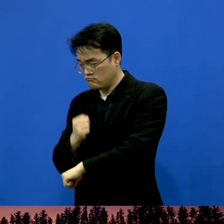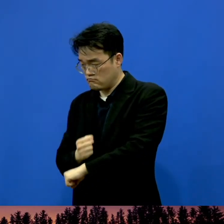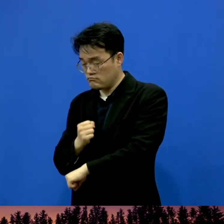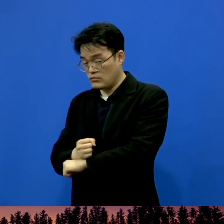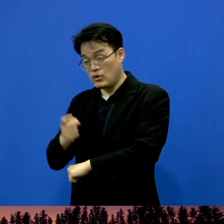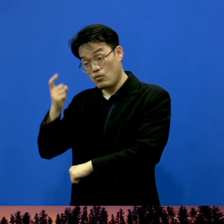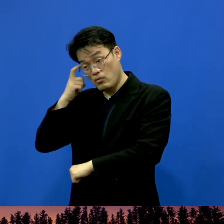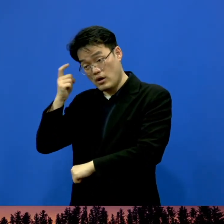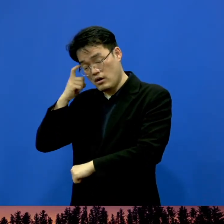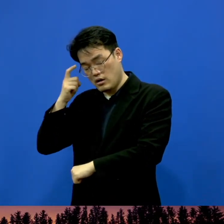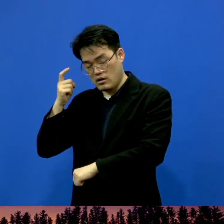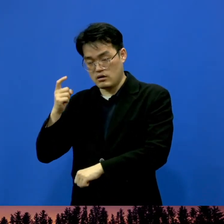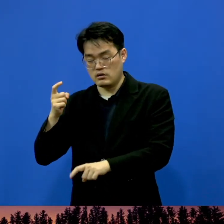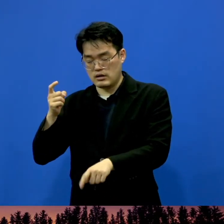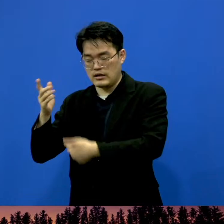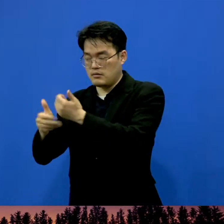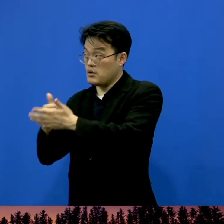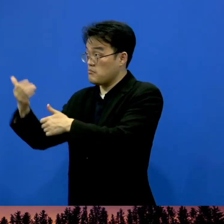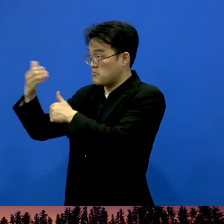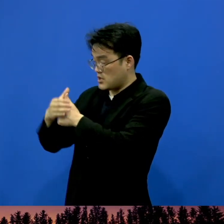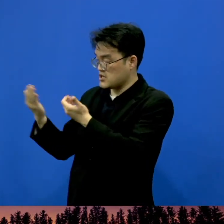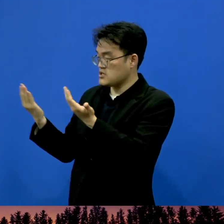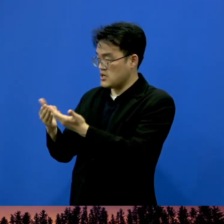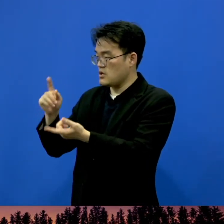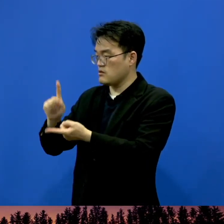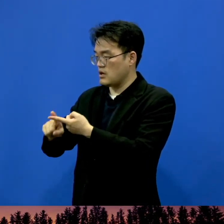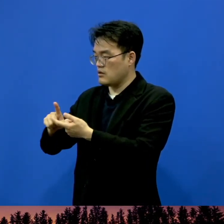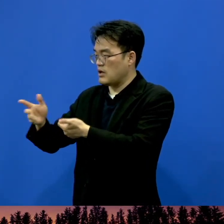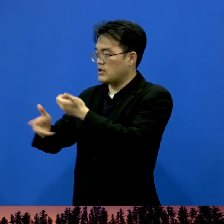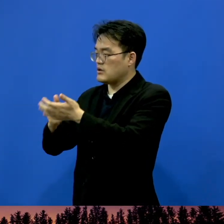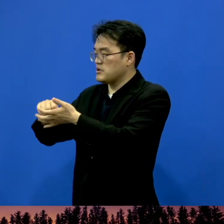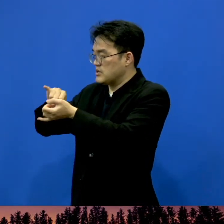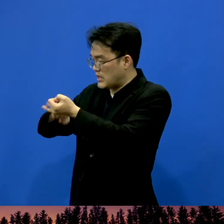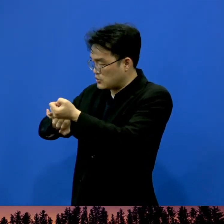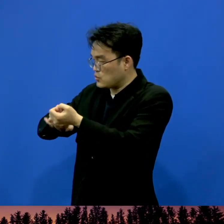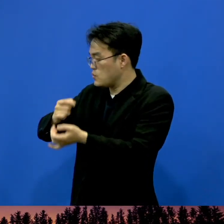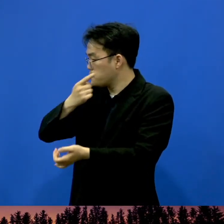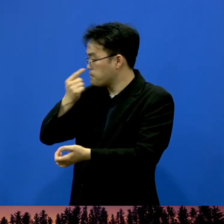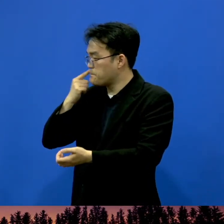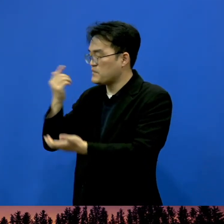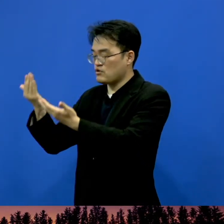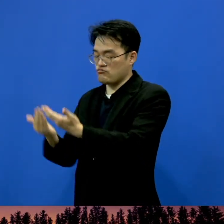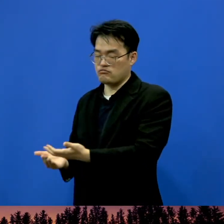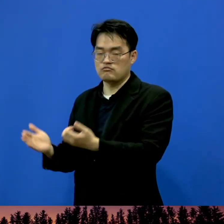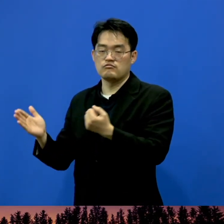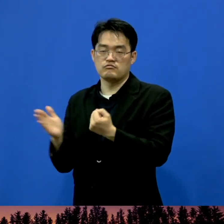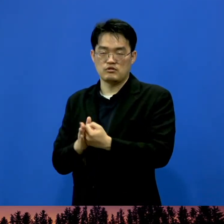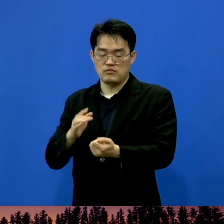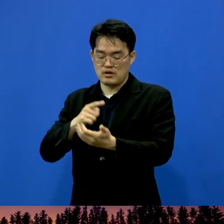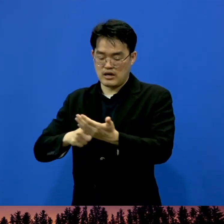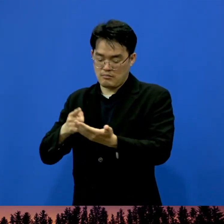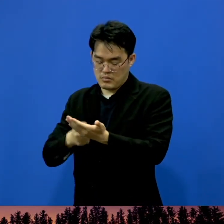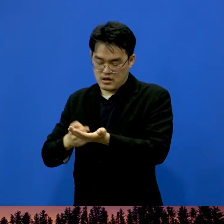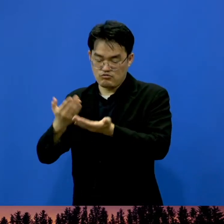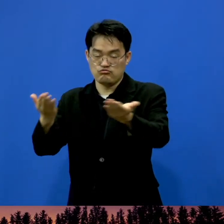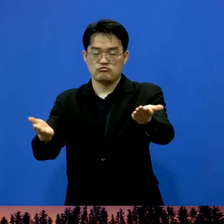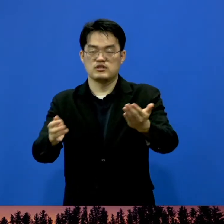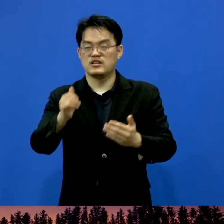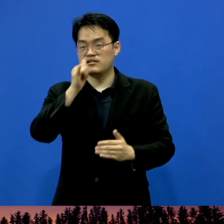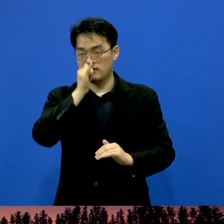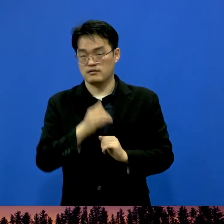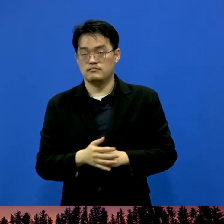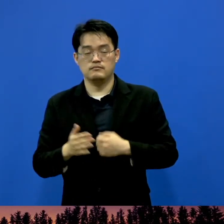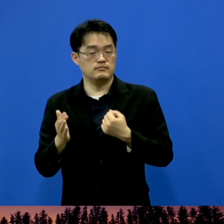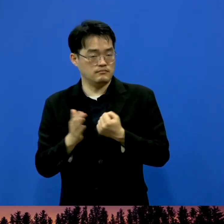하나님의 개런티가 있기 때문에. 하나님은 충분히 보상을 해주시잖아요. 오늘 이 비유에 보면 충분히 보상해 주시는 거예요.